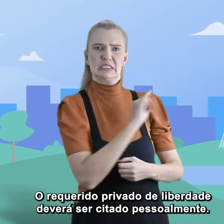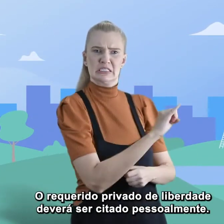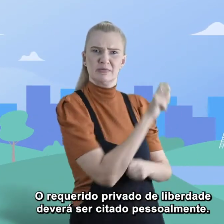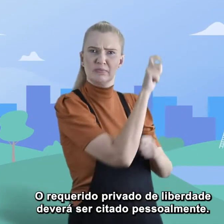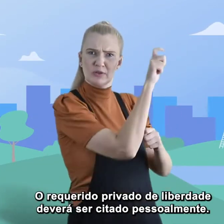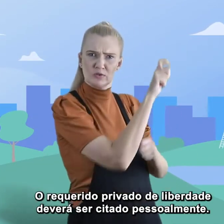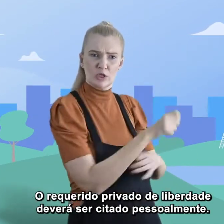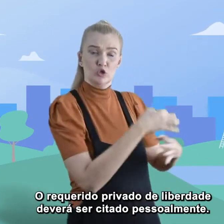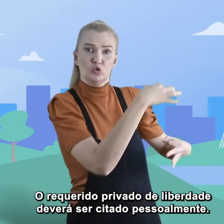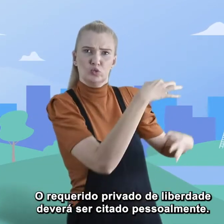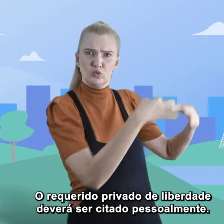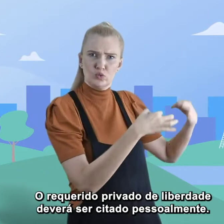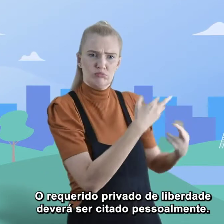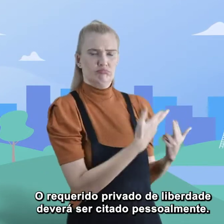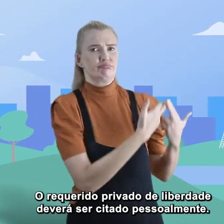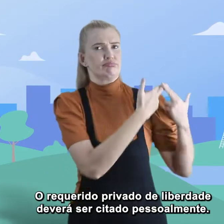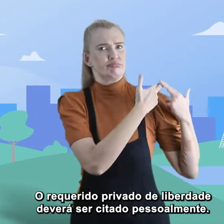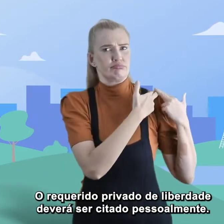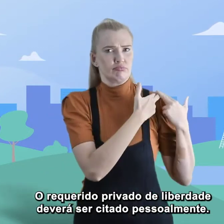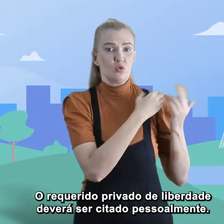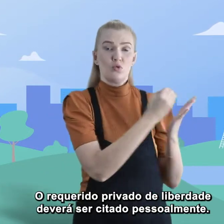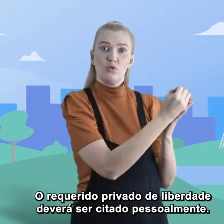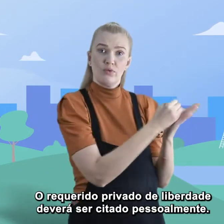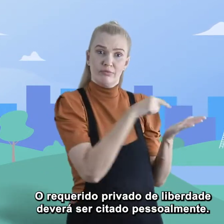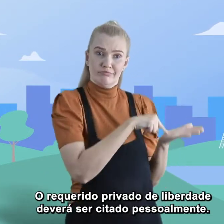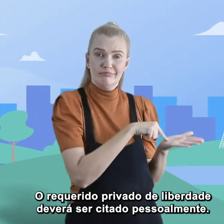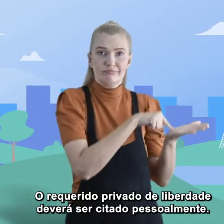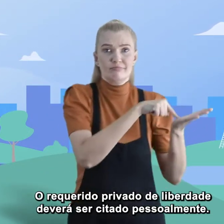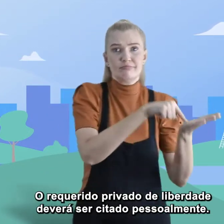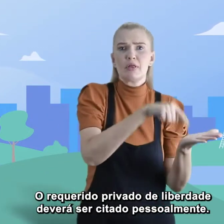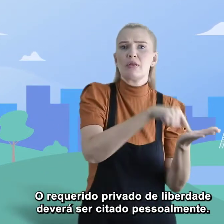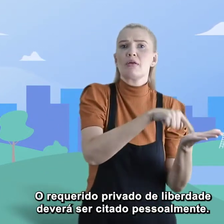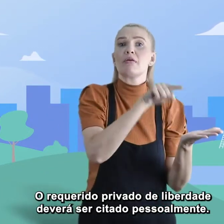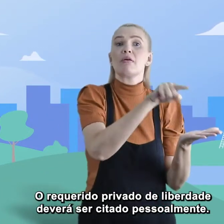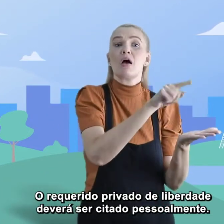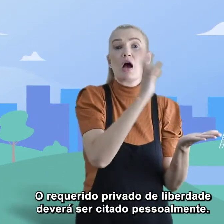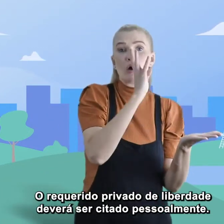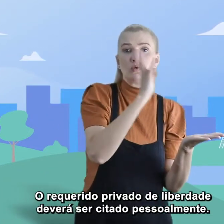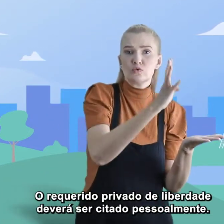O requerido privado de liberdade deverá ser citado pessoalmente.